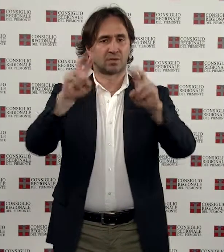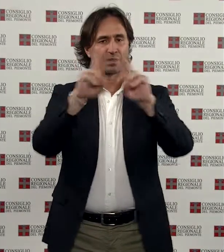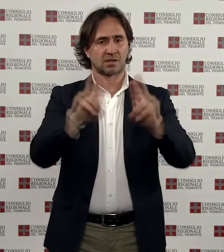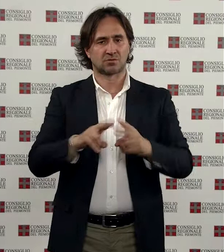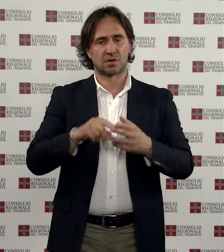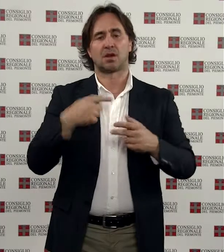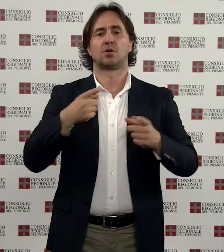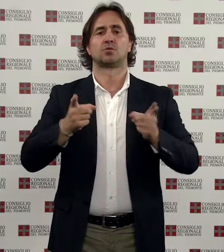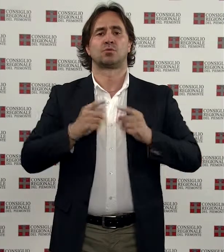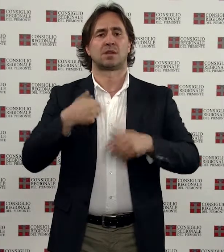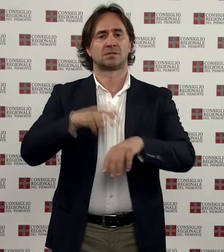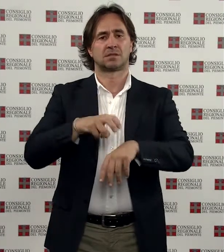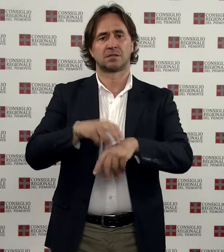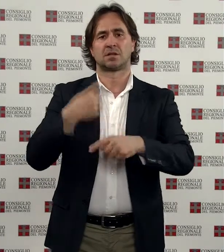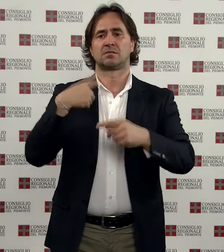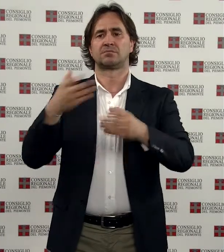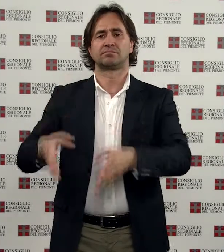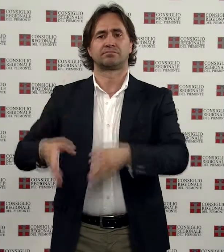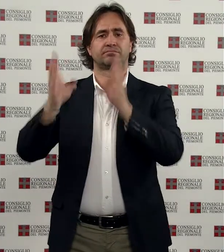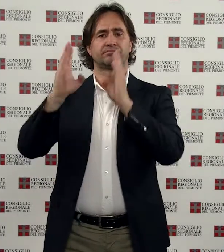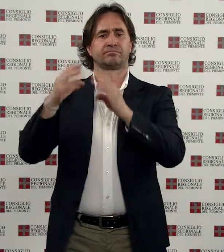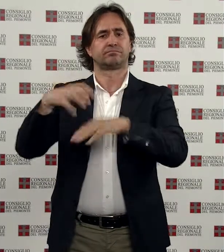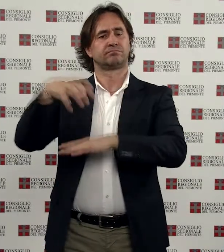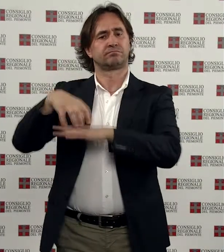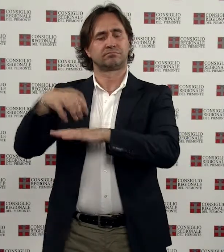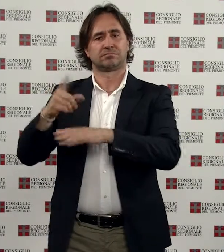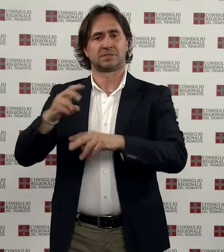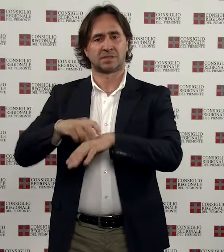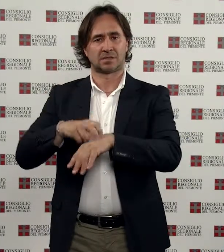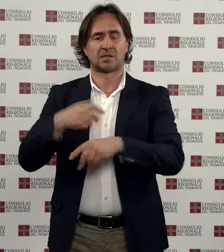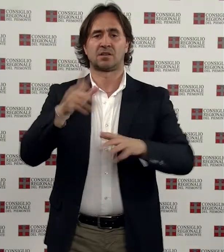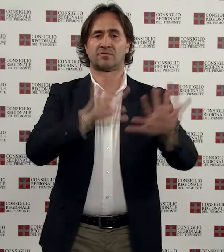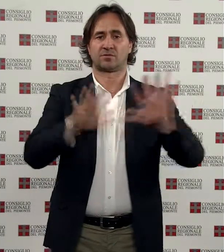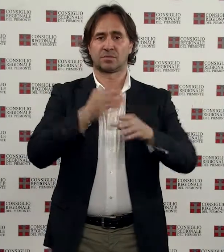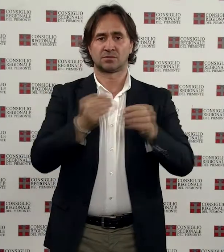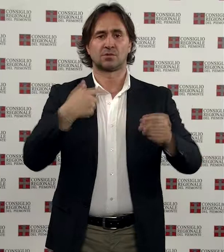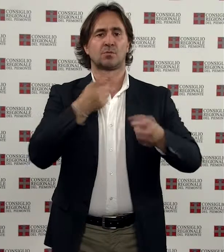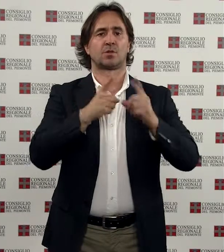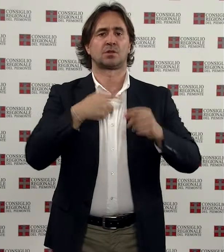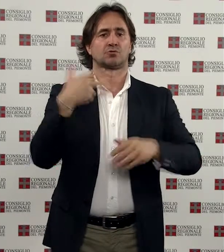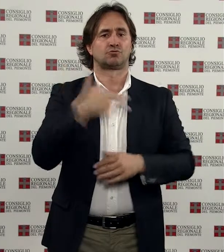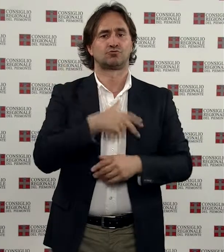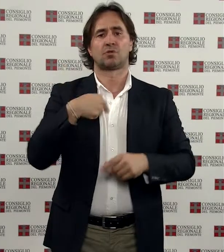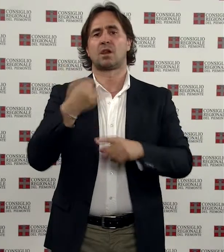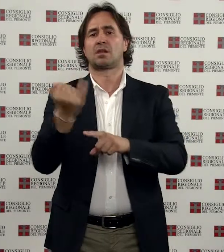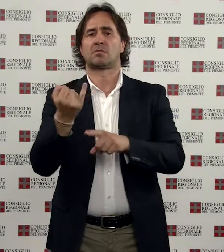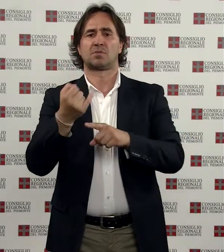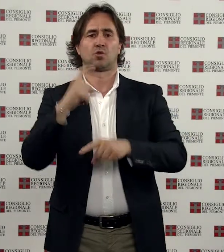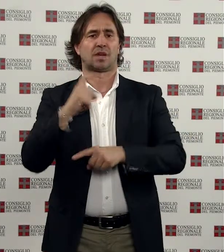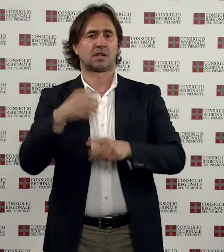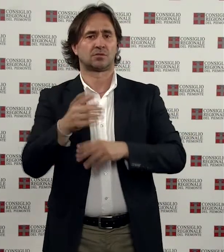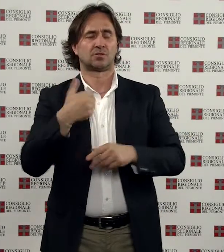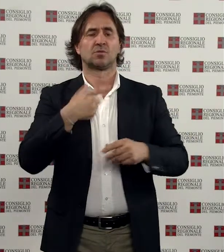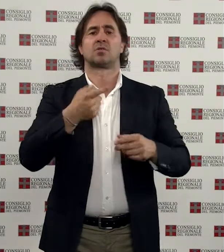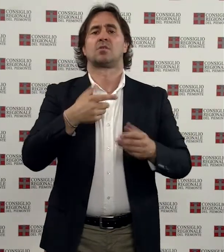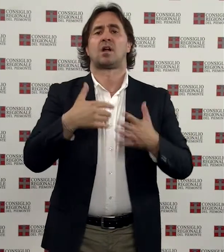della salute e l'edilizia sanitaria, l'informatizzazione, le politiche sociali, il microcredito, l'imprenditoria, l'artigianato e la